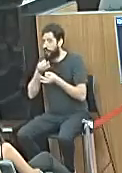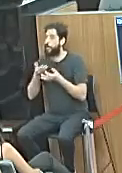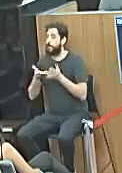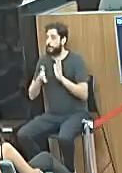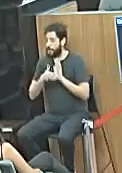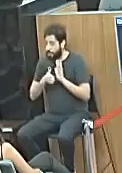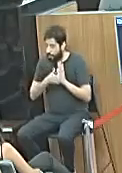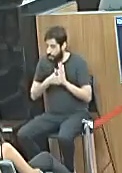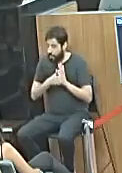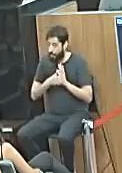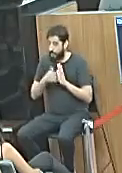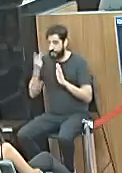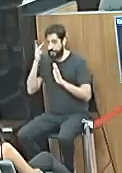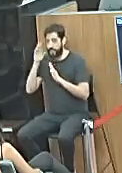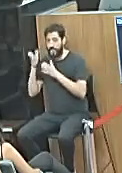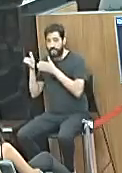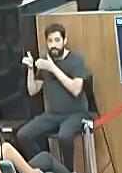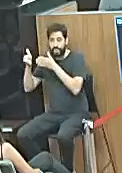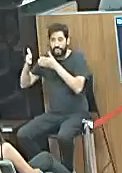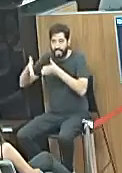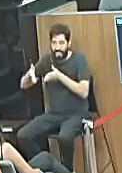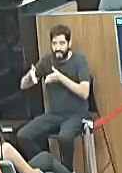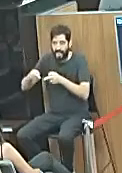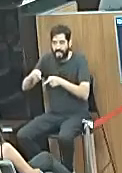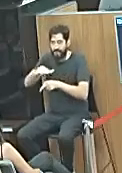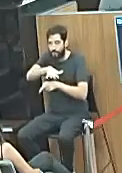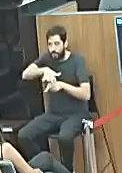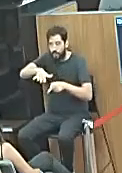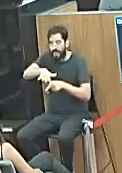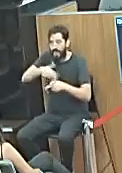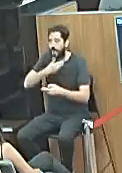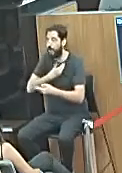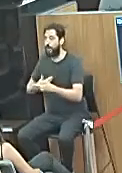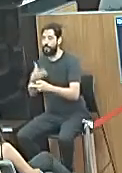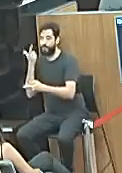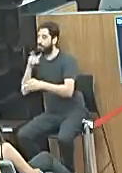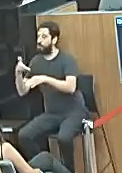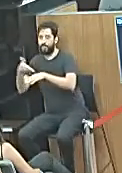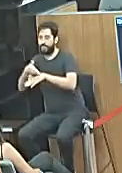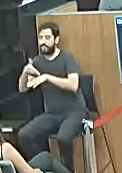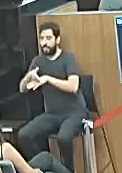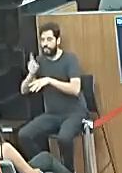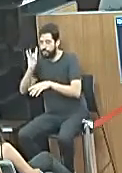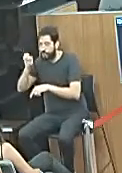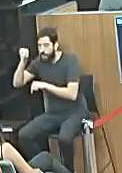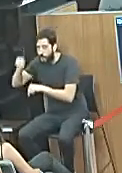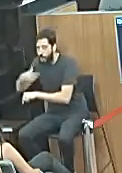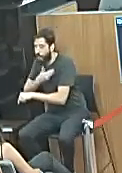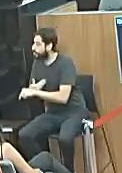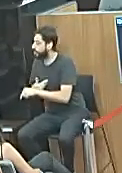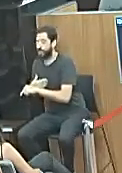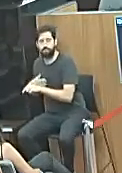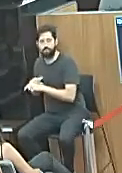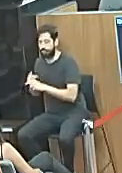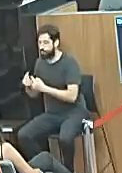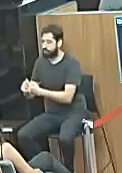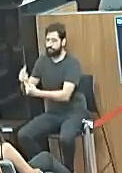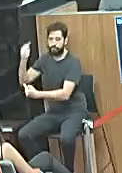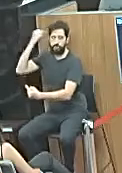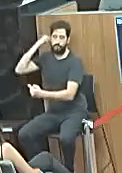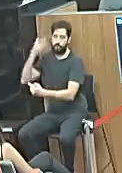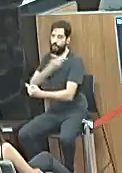para chegar onde muitas vezes o governo não chega não esse governo todos os governos muitas